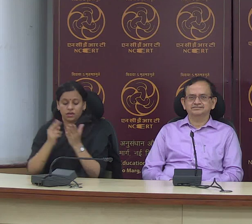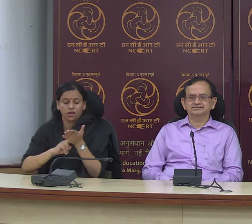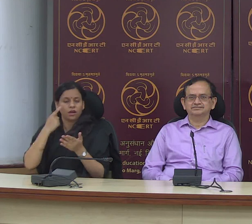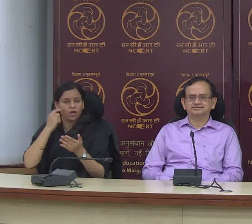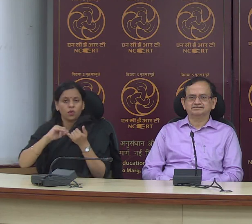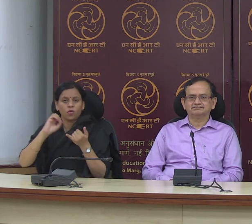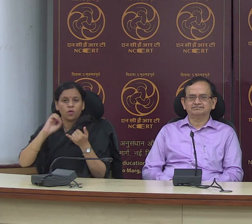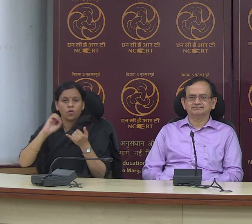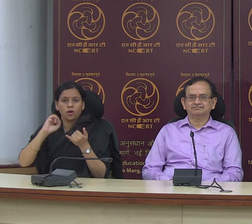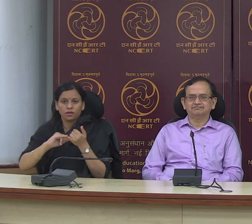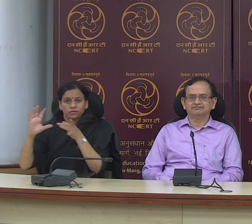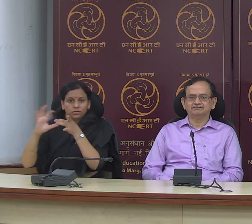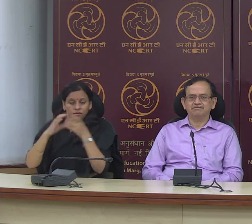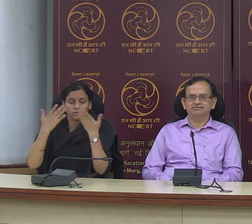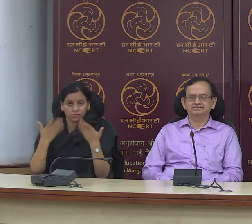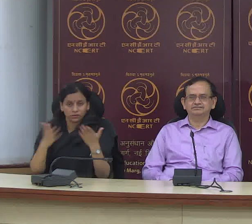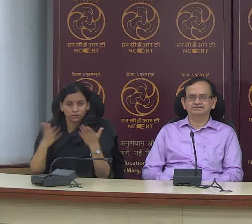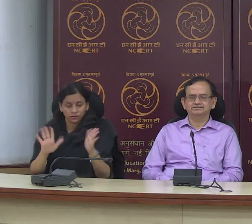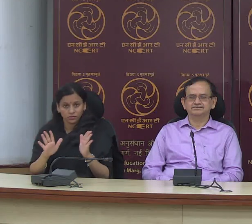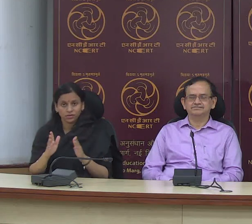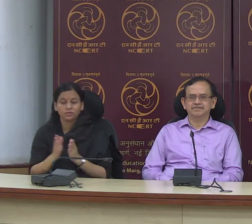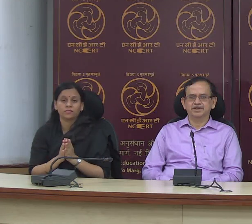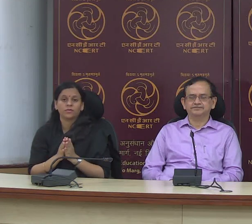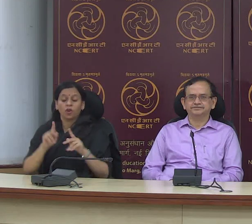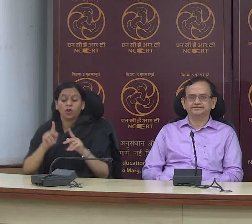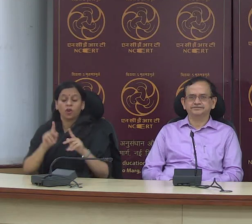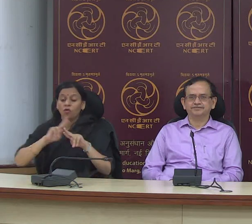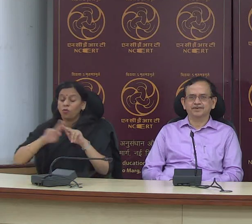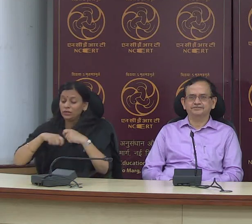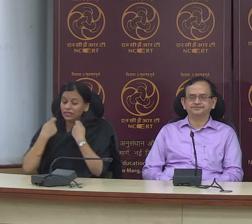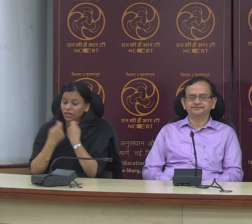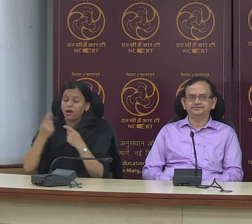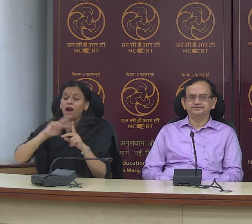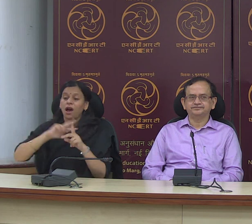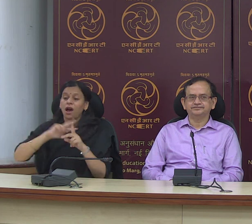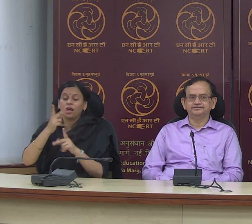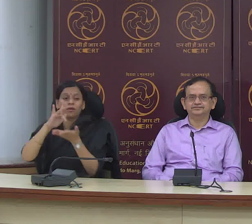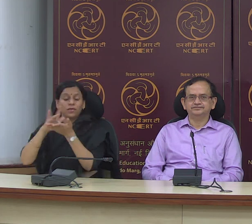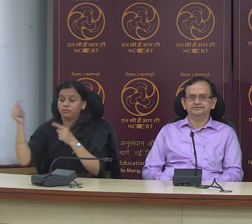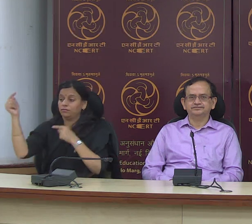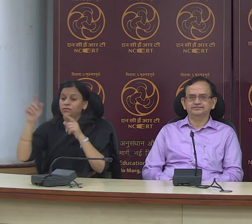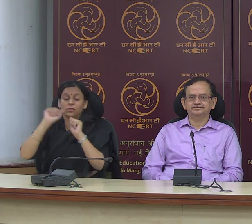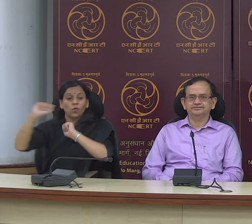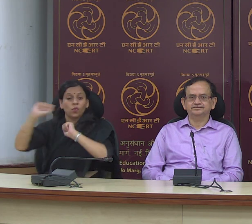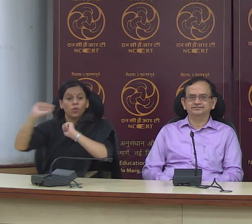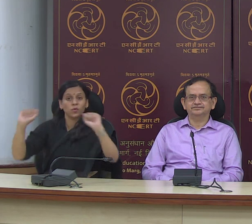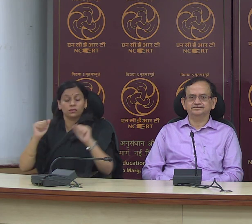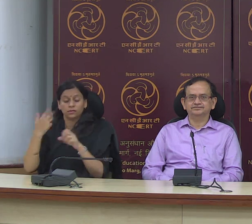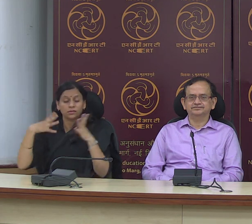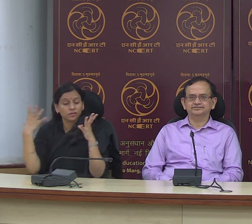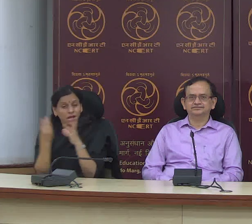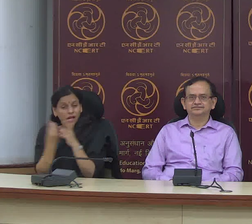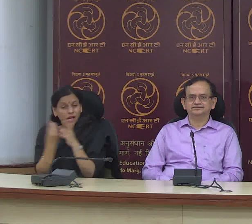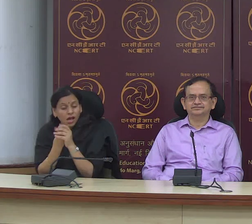से राजीव सर भी जुड़े हुए हैं, तो ये जो पूरी टीम्स हैं जो अलग अलग जगह बैठ करके काम कर रही हैं, हम सब